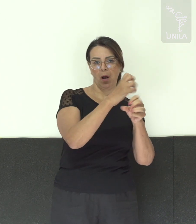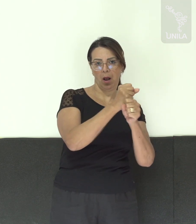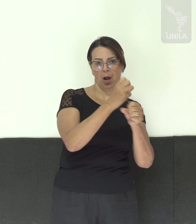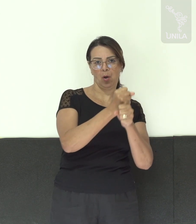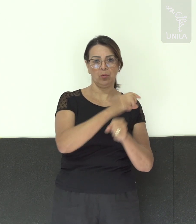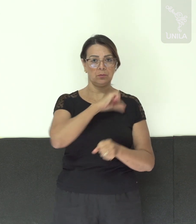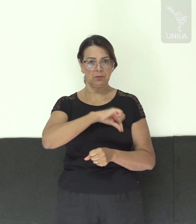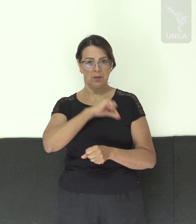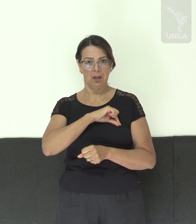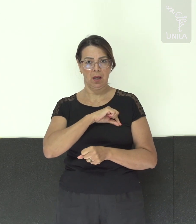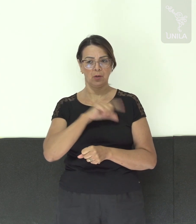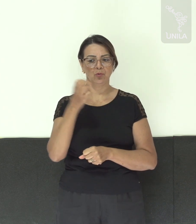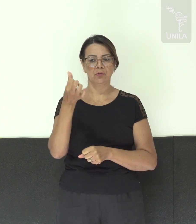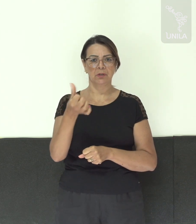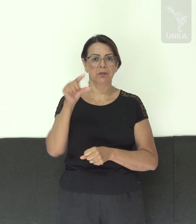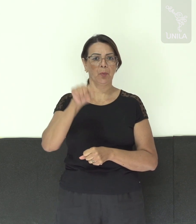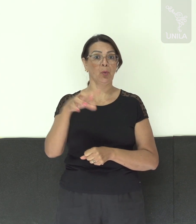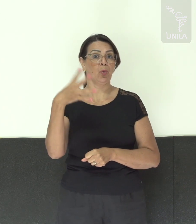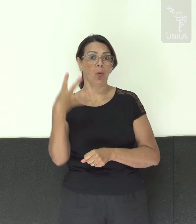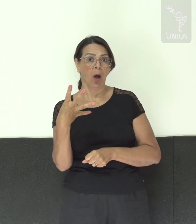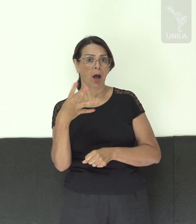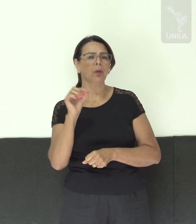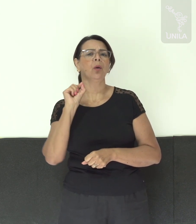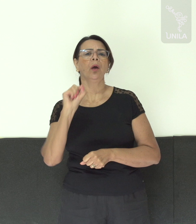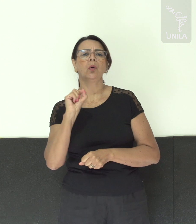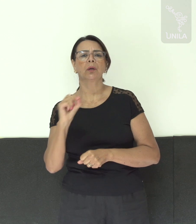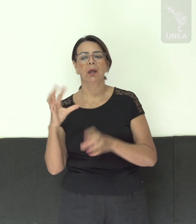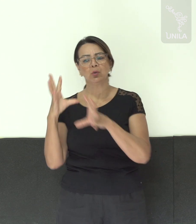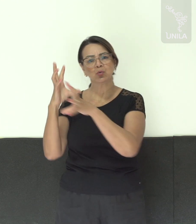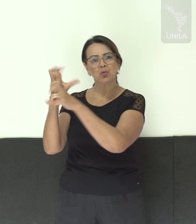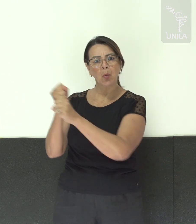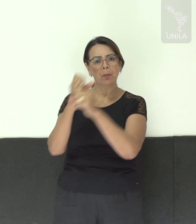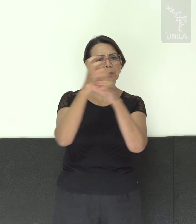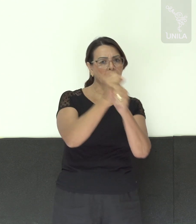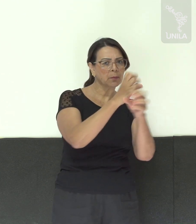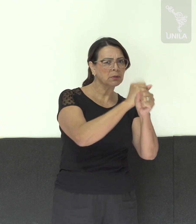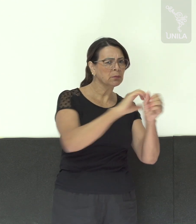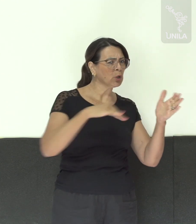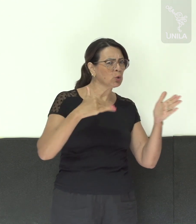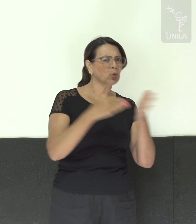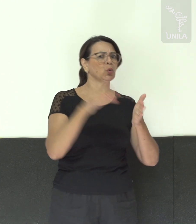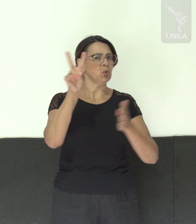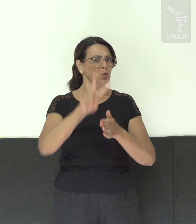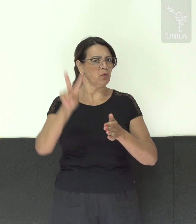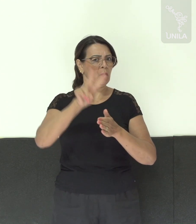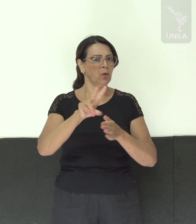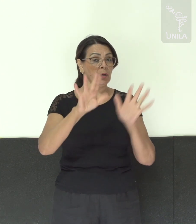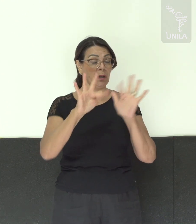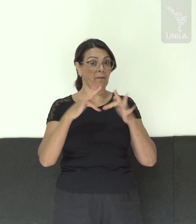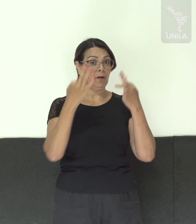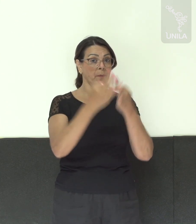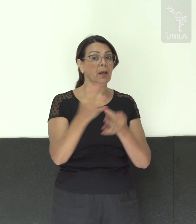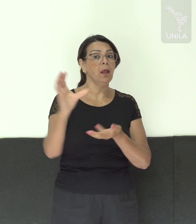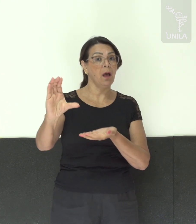no item 6.4, serão computados os rendimentos de qualquer natureza percebido pelas pessoas da